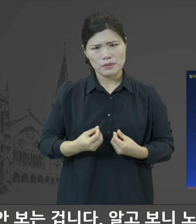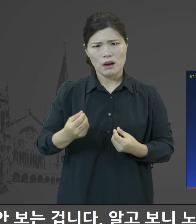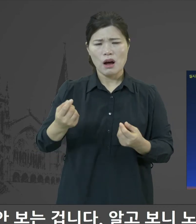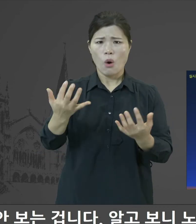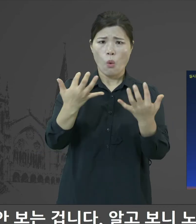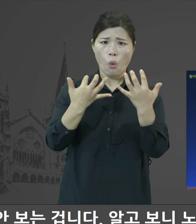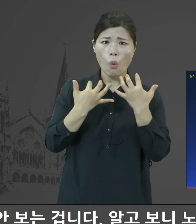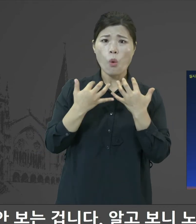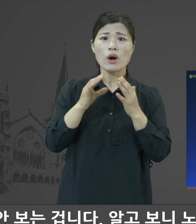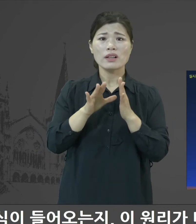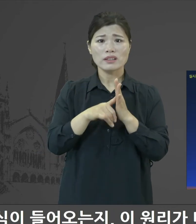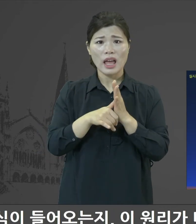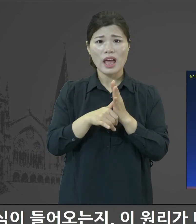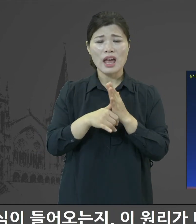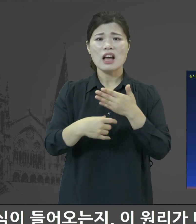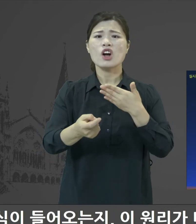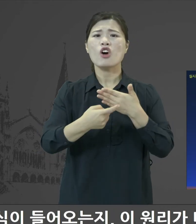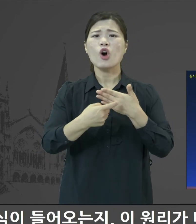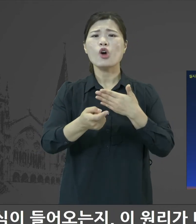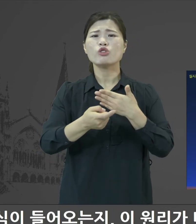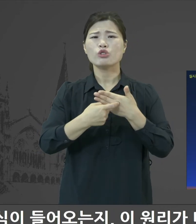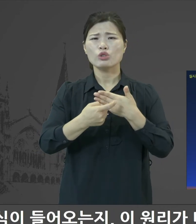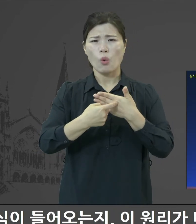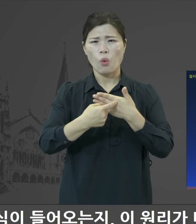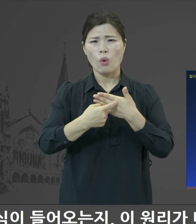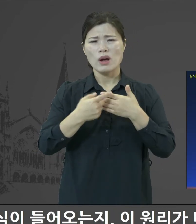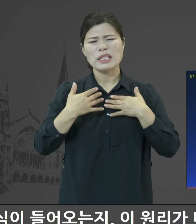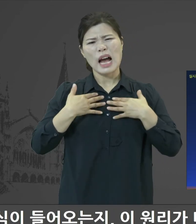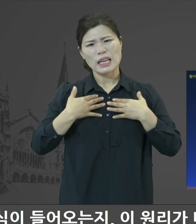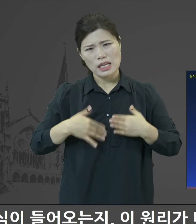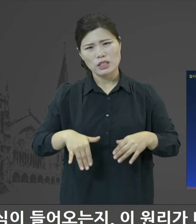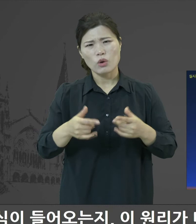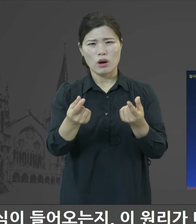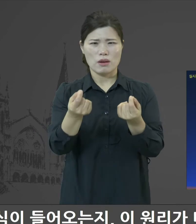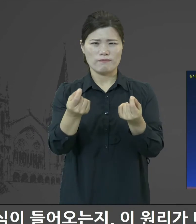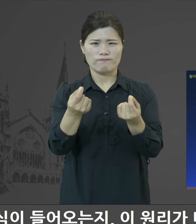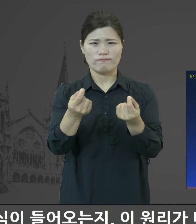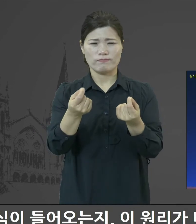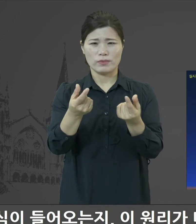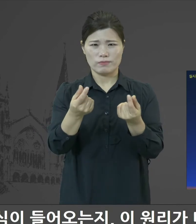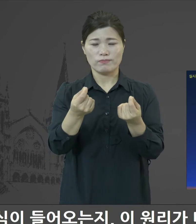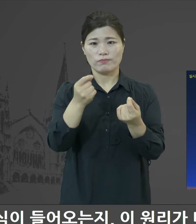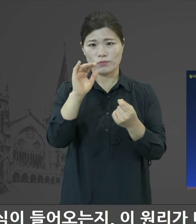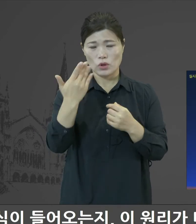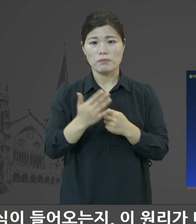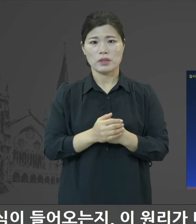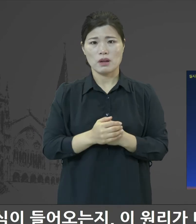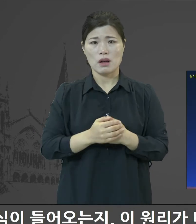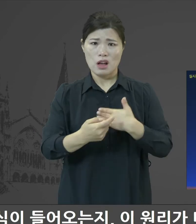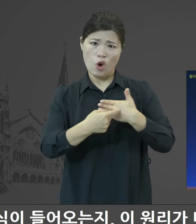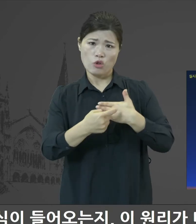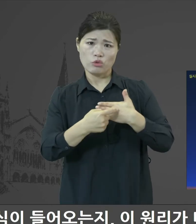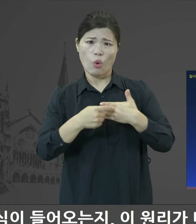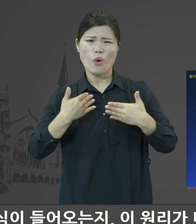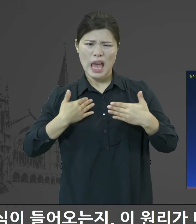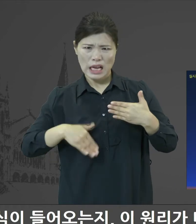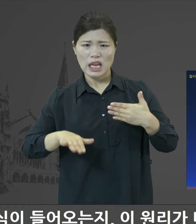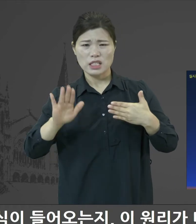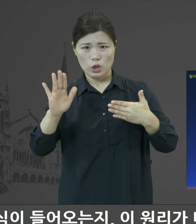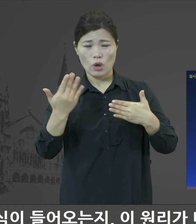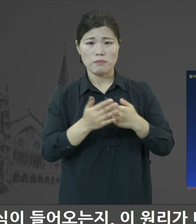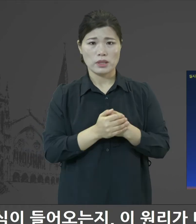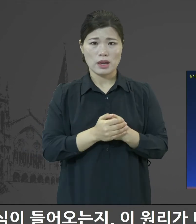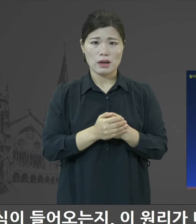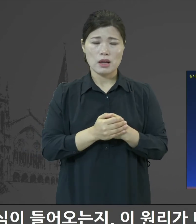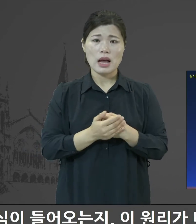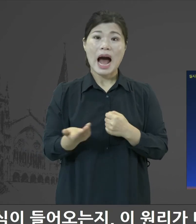이게 외형적으로 약해지는 하고 관련이 있습니다. 외형적으로 약해지는 것하고 관련이 있는데, 우리의